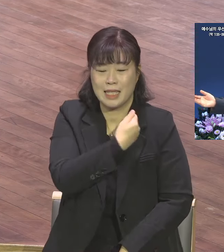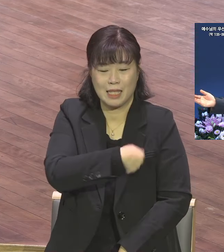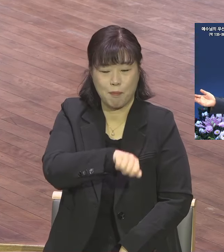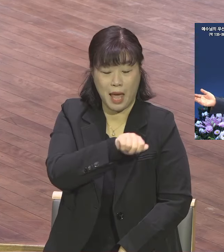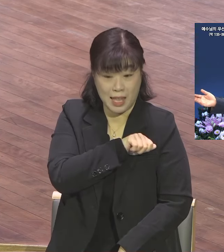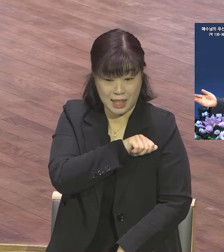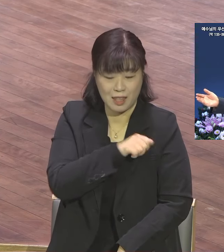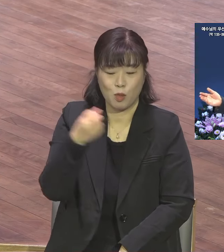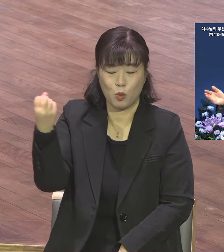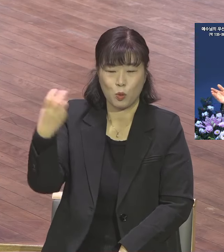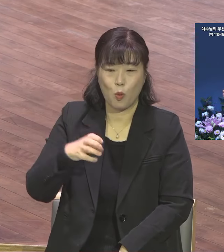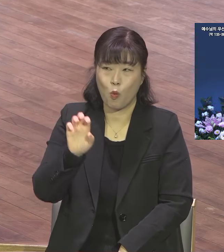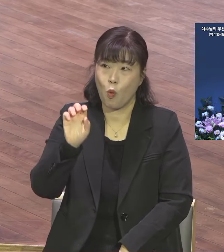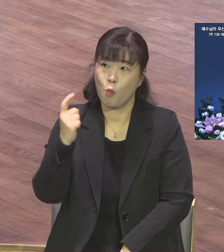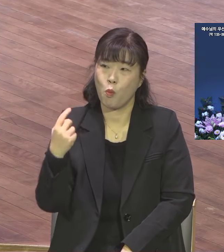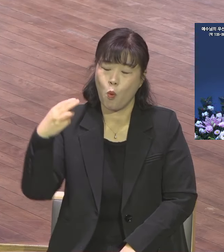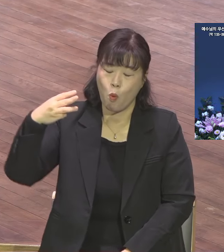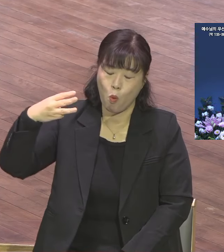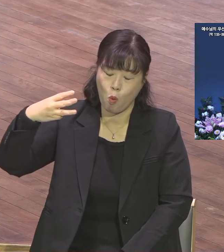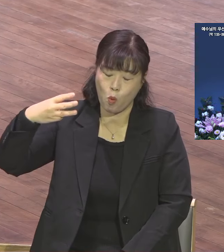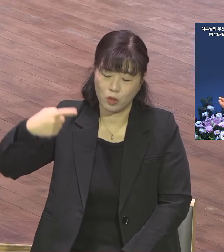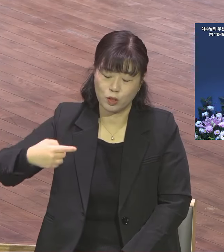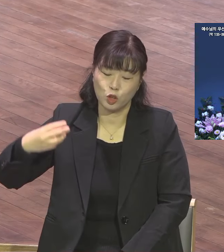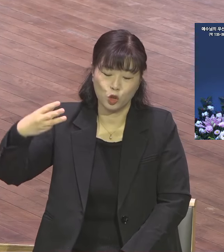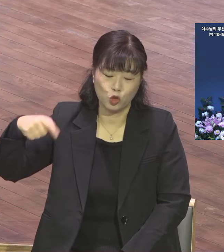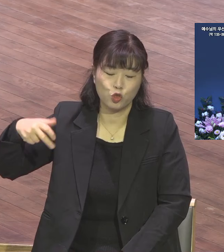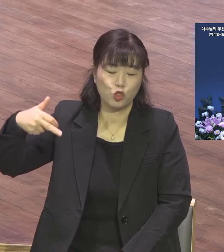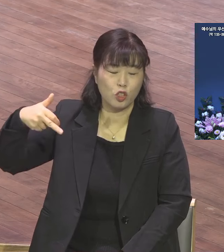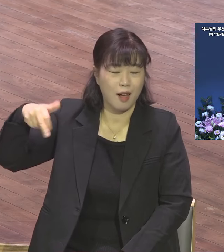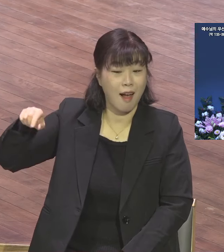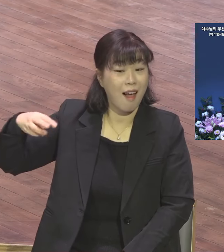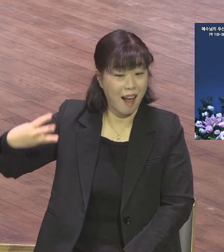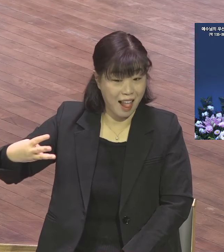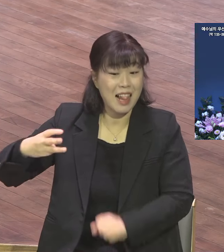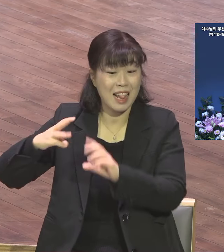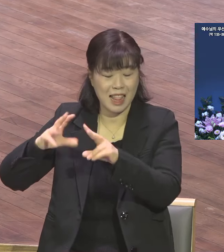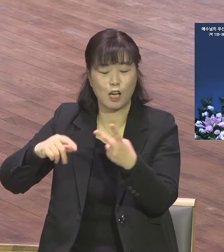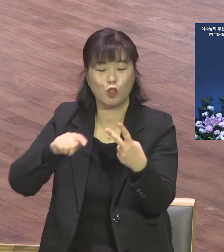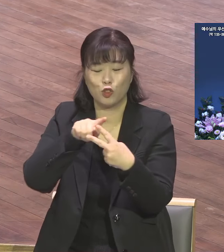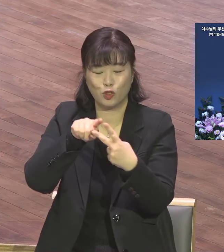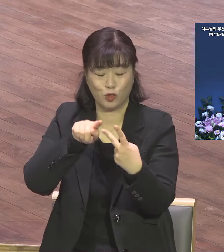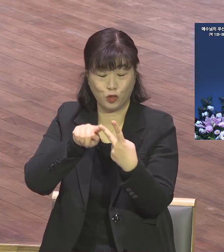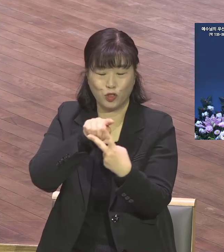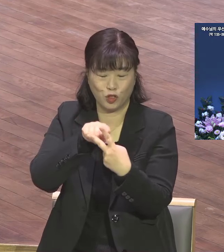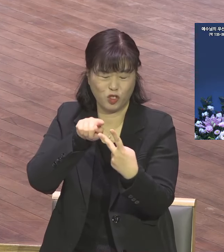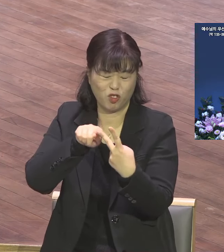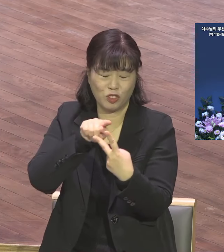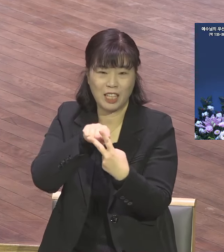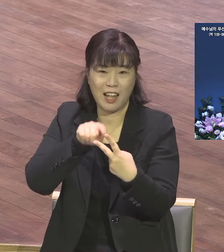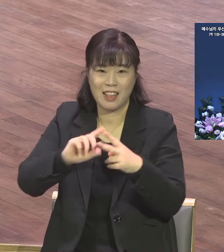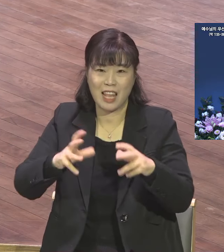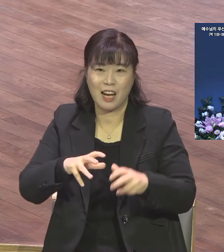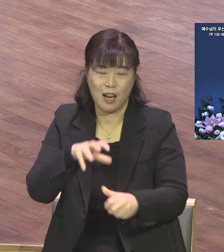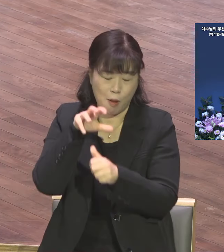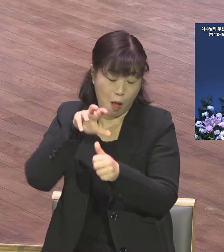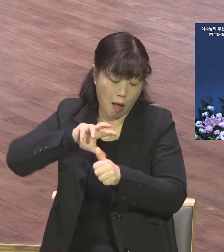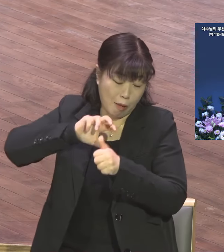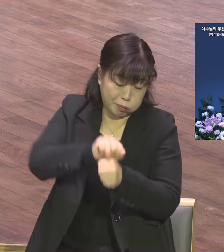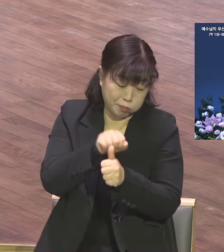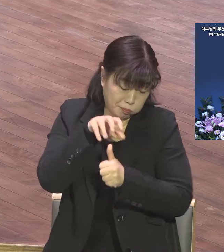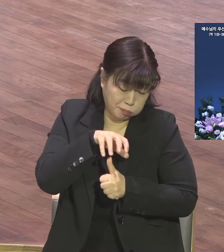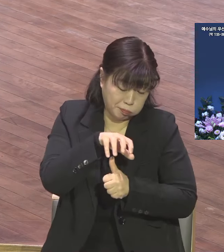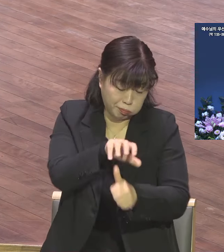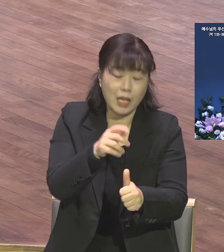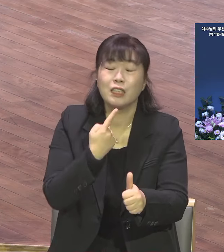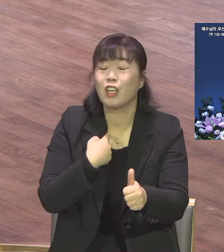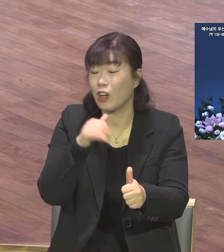스페인을 씁니다. 이 브라질만 포르투갈을 쓰고 다 이 스페인을 쓰고, 또 이 스페인 포르투갈이 가지고